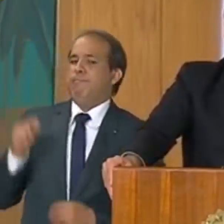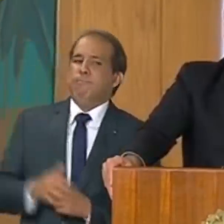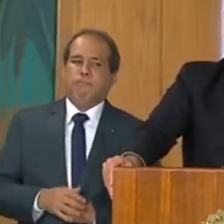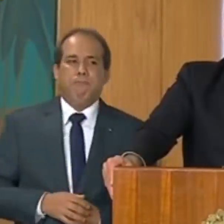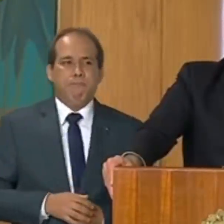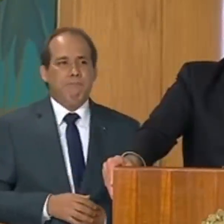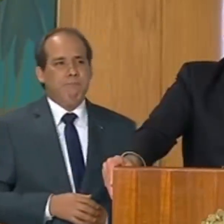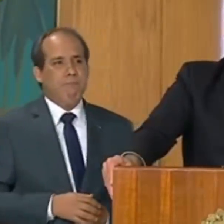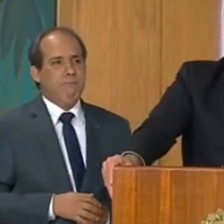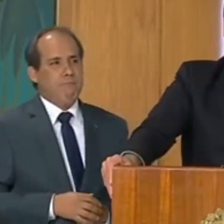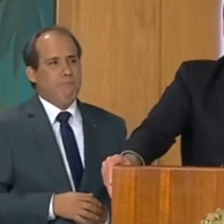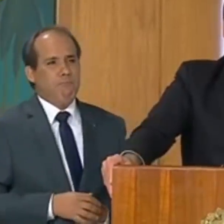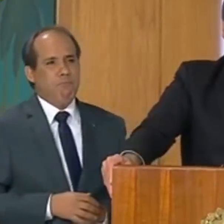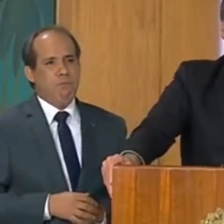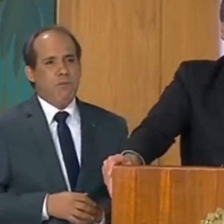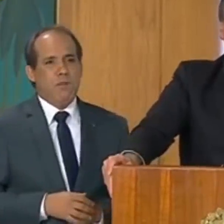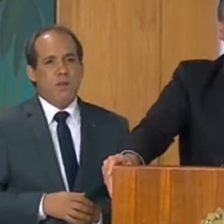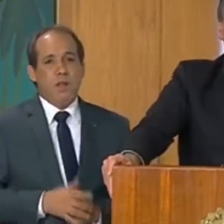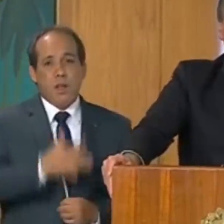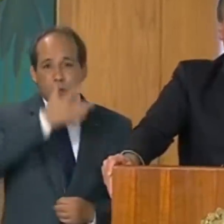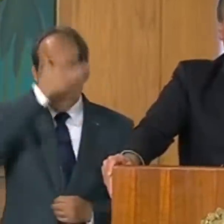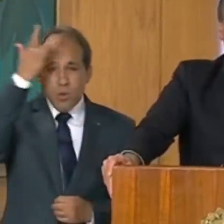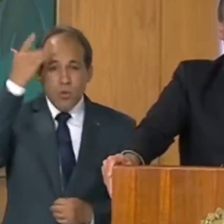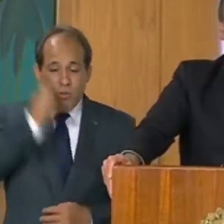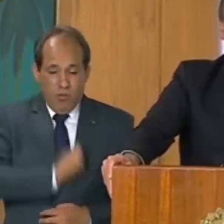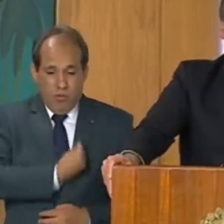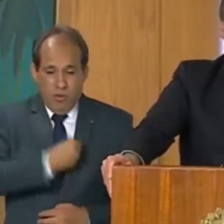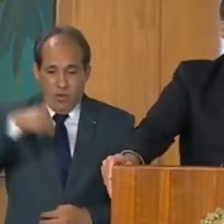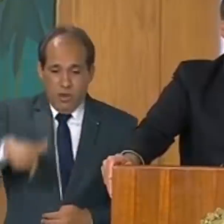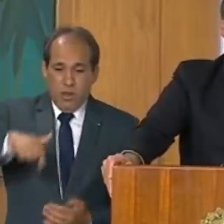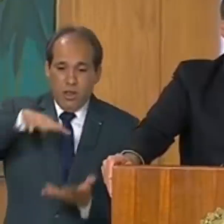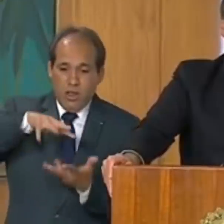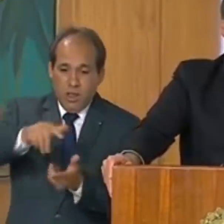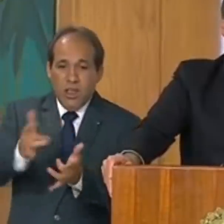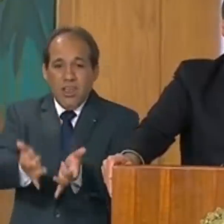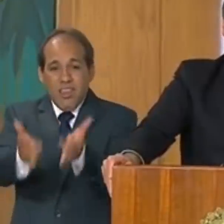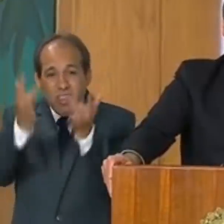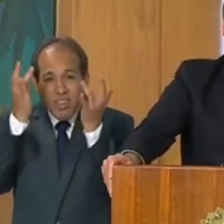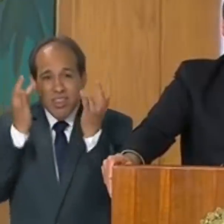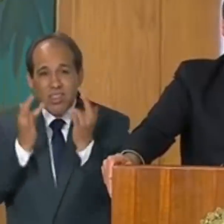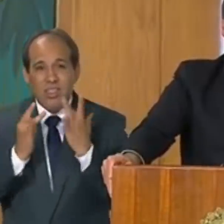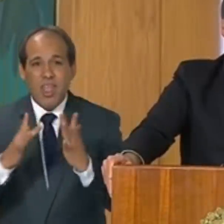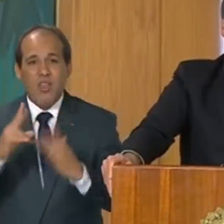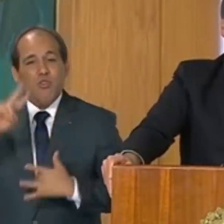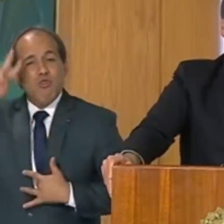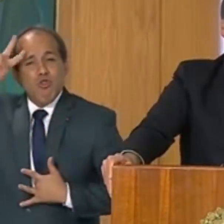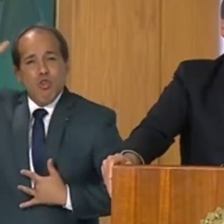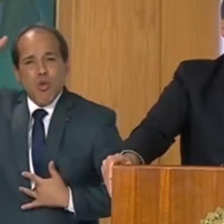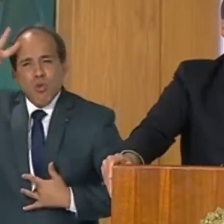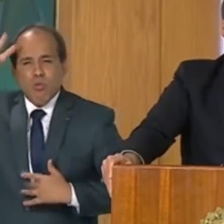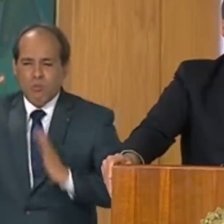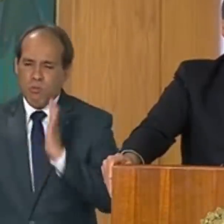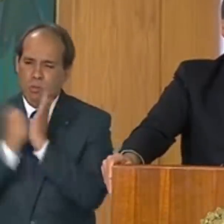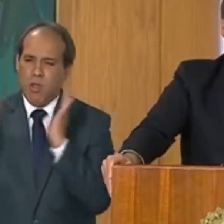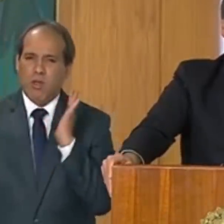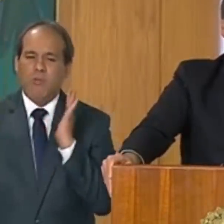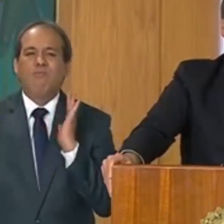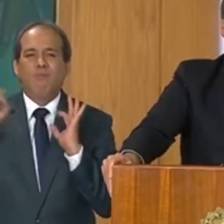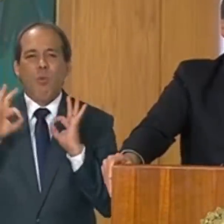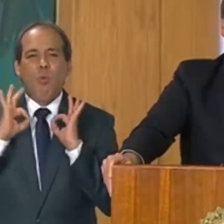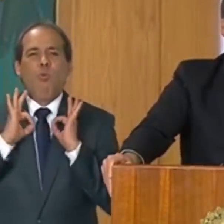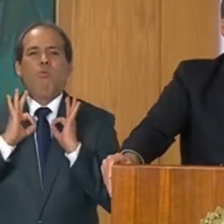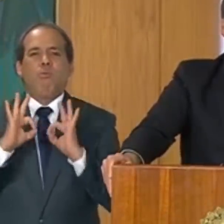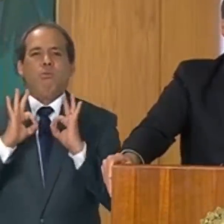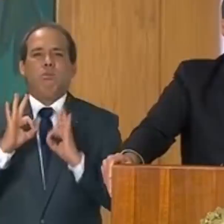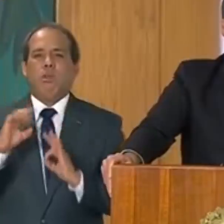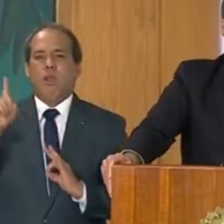E aqueles que passam pela terra e deixam um momento como esse, pode ter certeza,